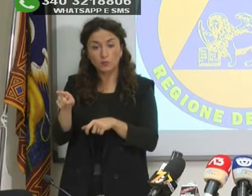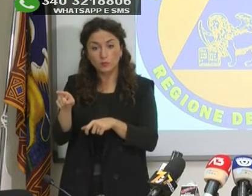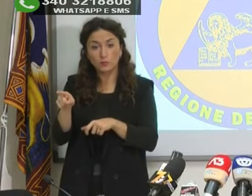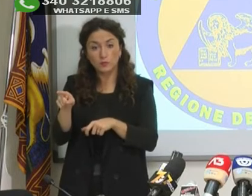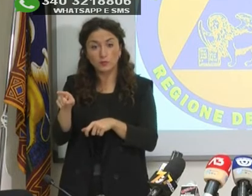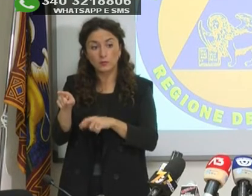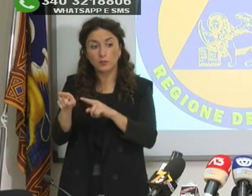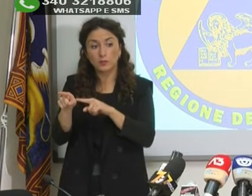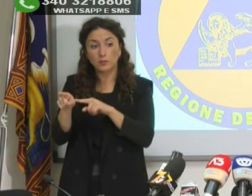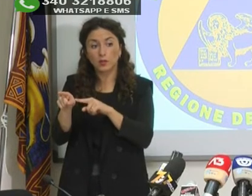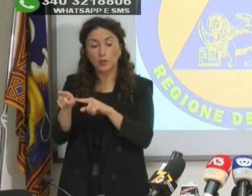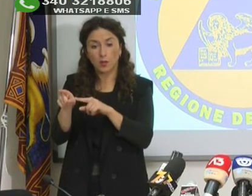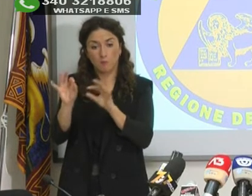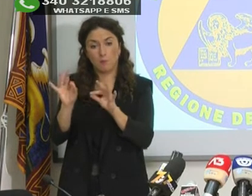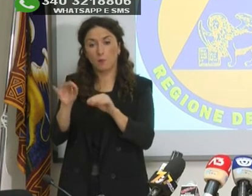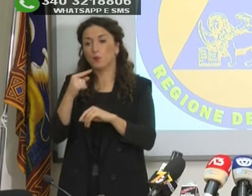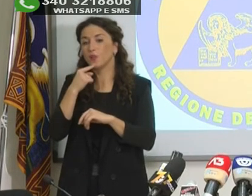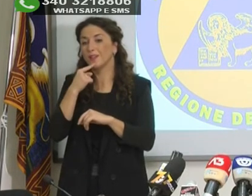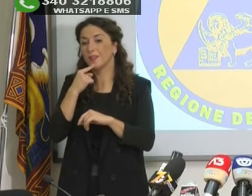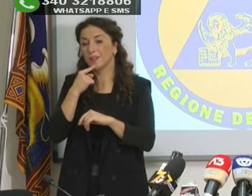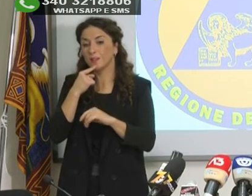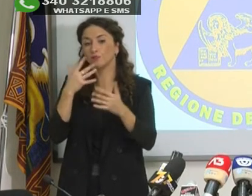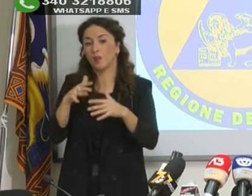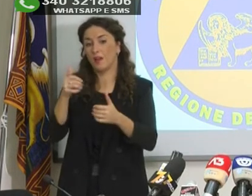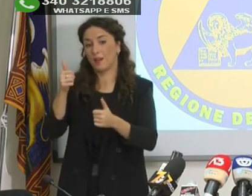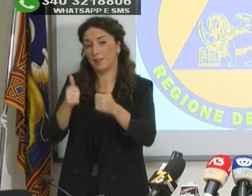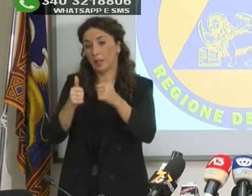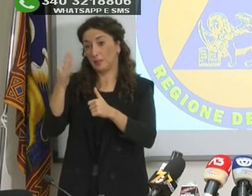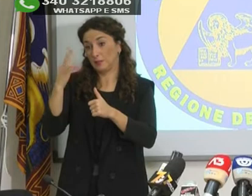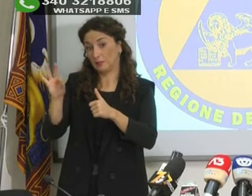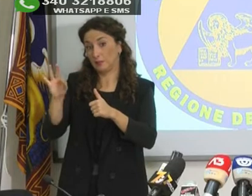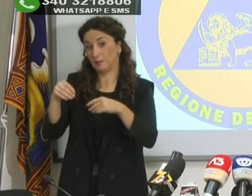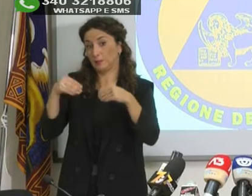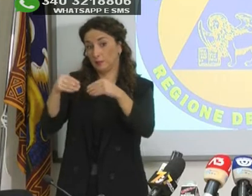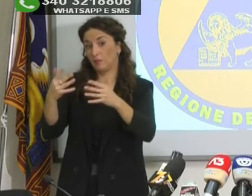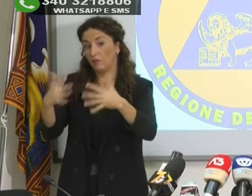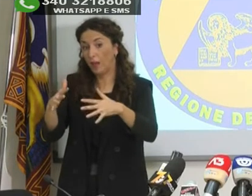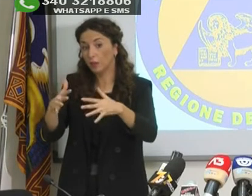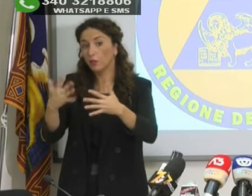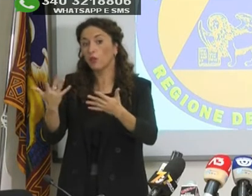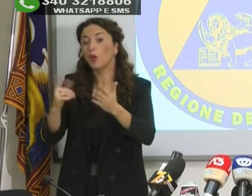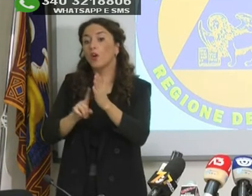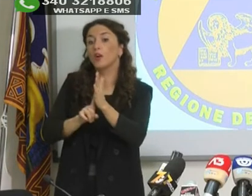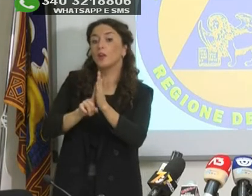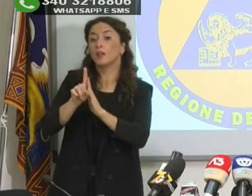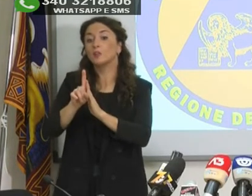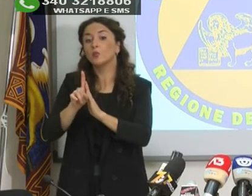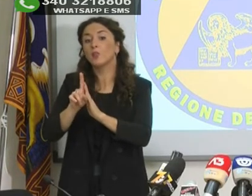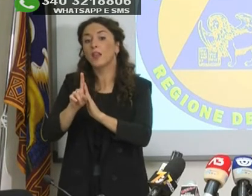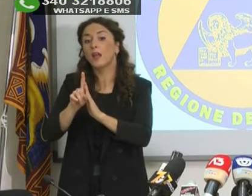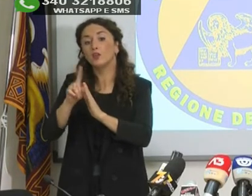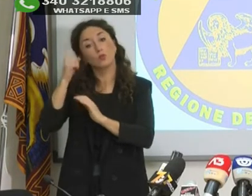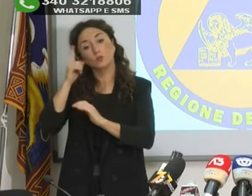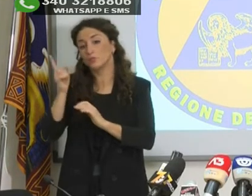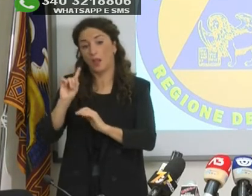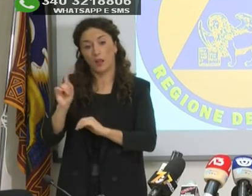detto, sono quelli che avevano partecipato all'esame per la specializzazione e non sanno ancora se sono entrati in specializzazione. Quindi